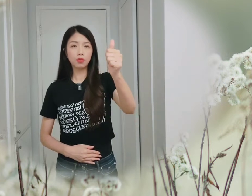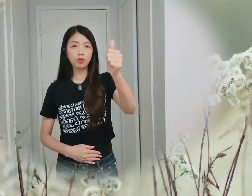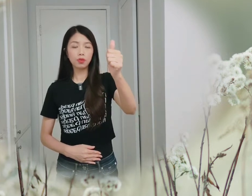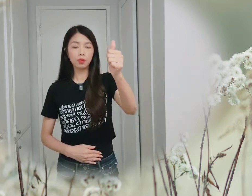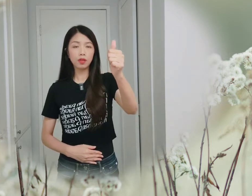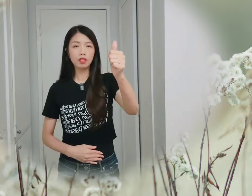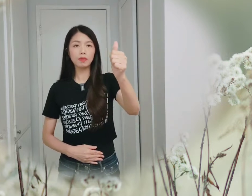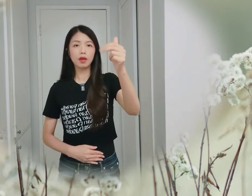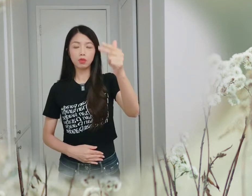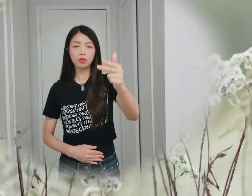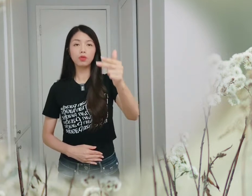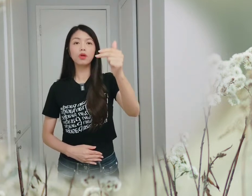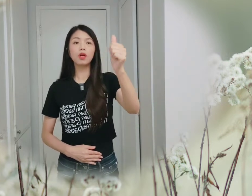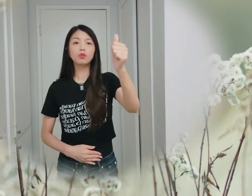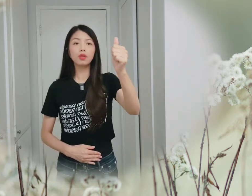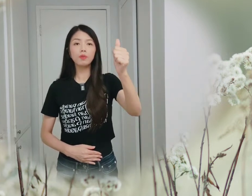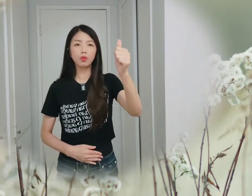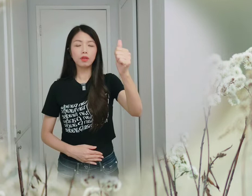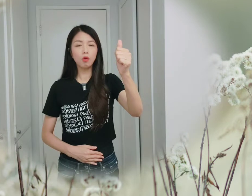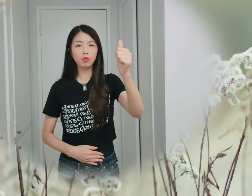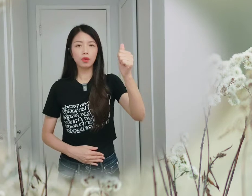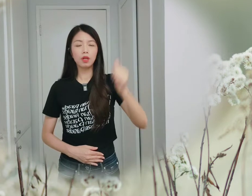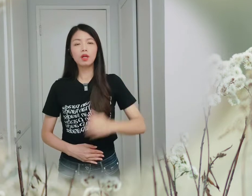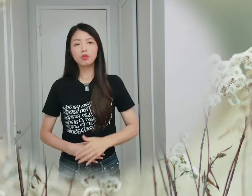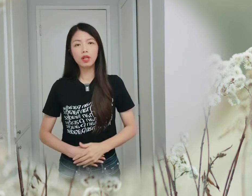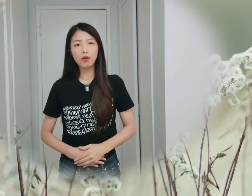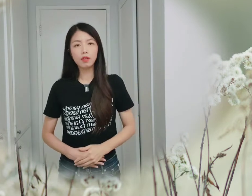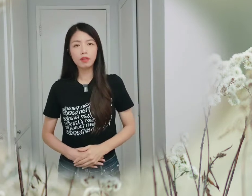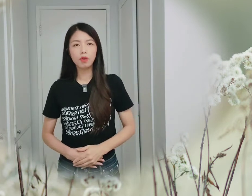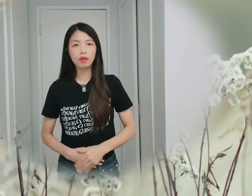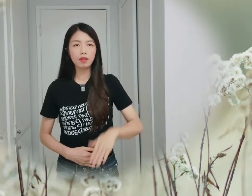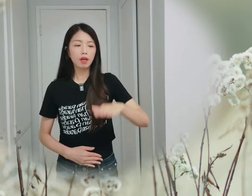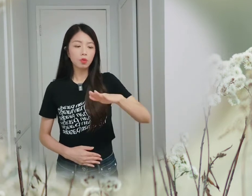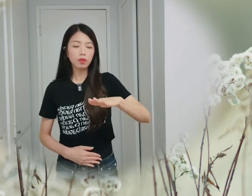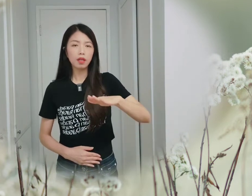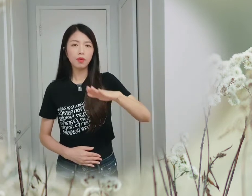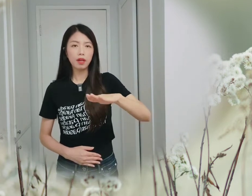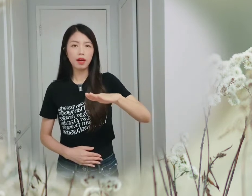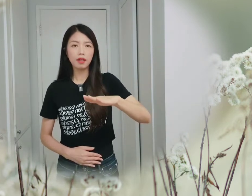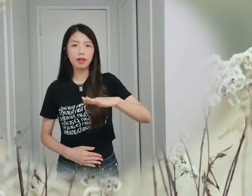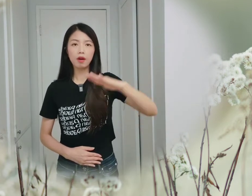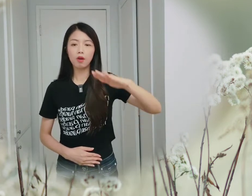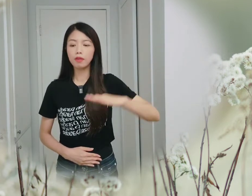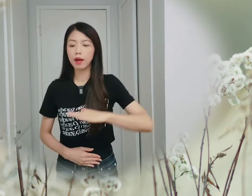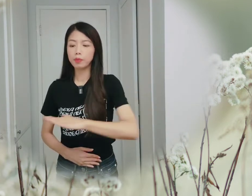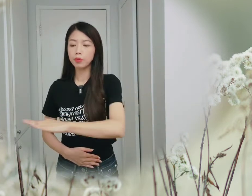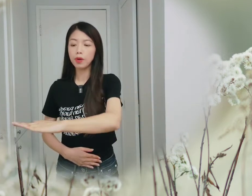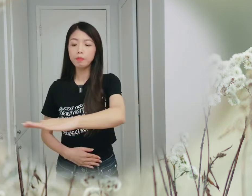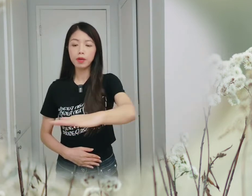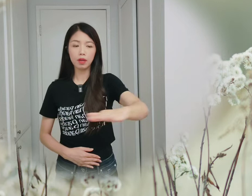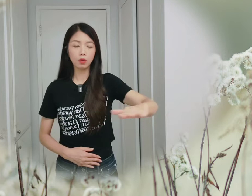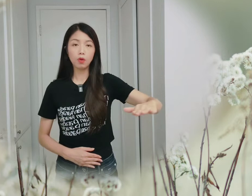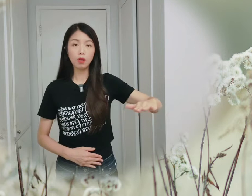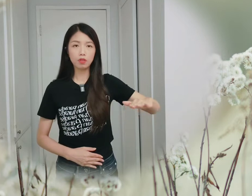주 똑같이 하시면 돼요. 주 우리 모든 허물을. 우리라고 한 뜻의 수어는 손등이 위를 향하게 해서 내 앞으로